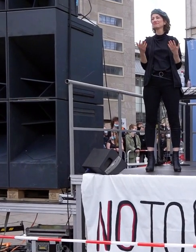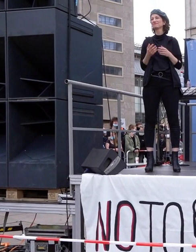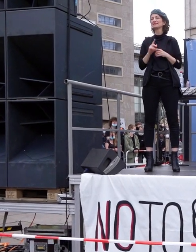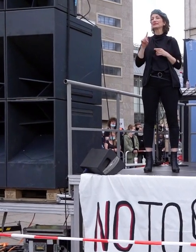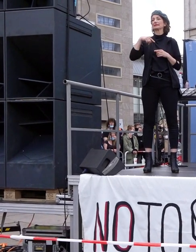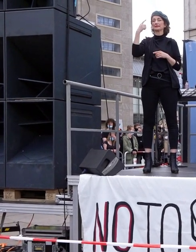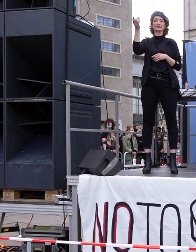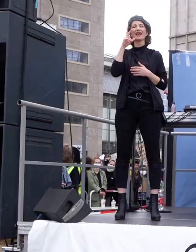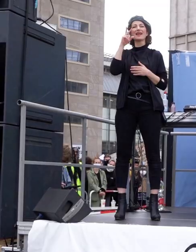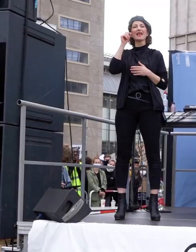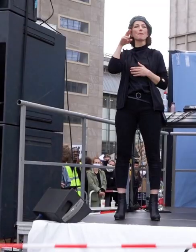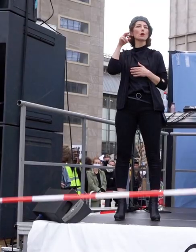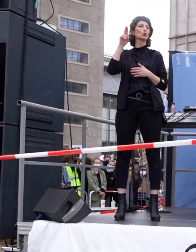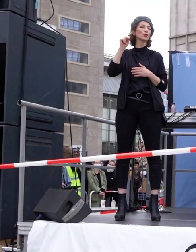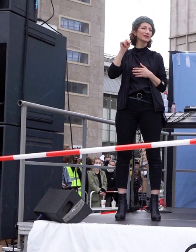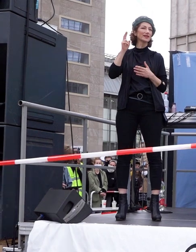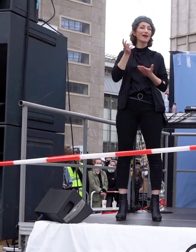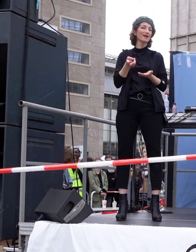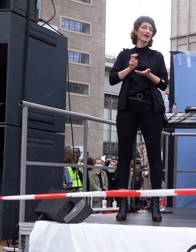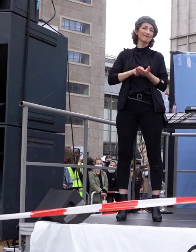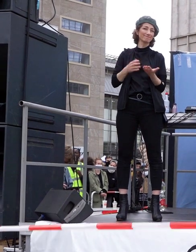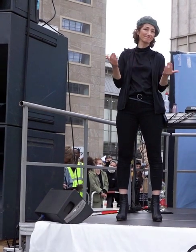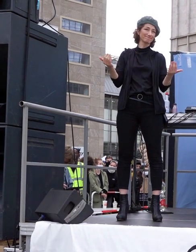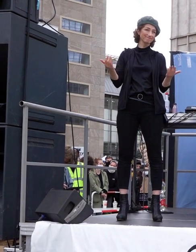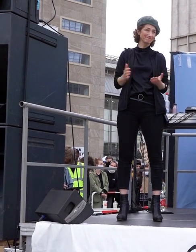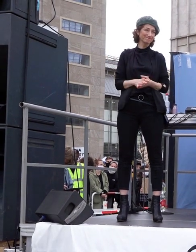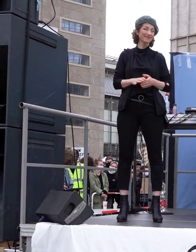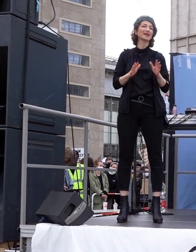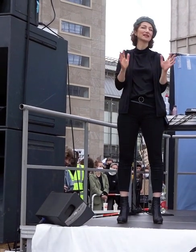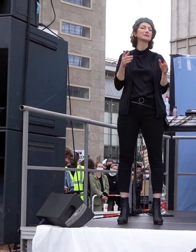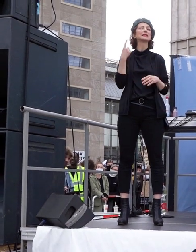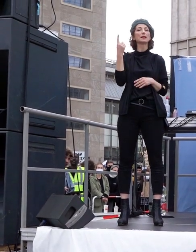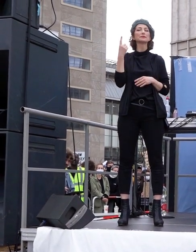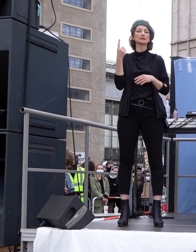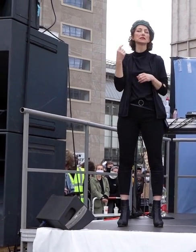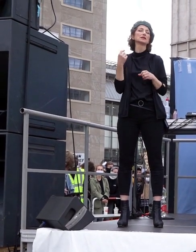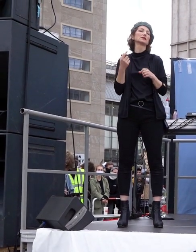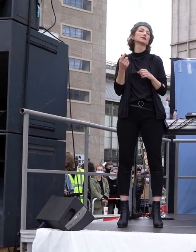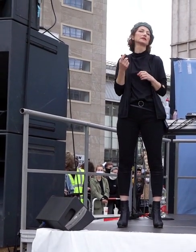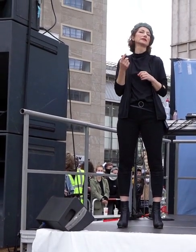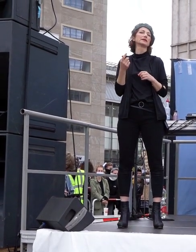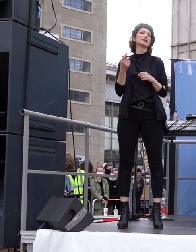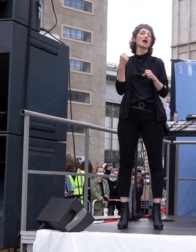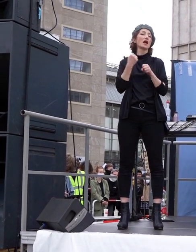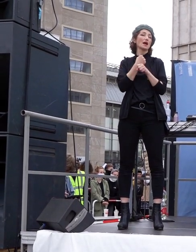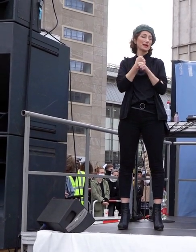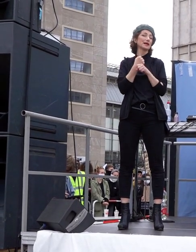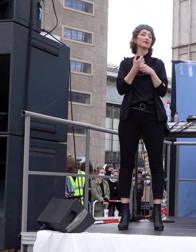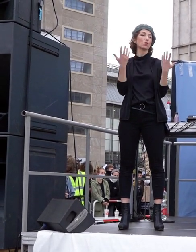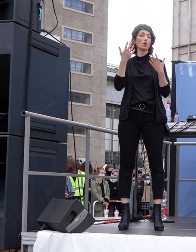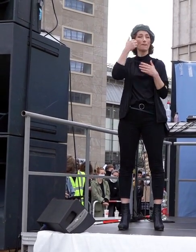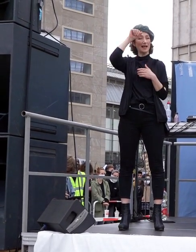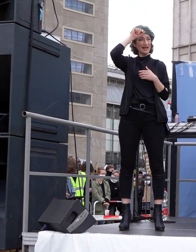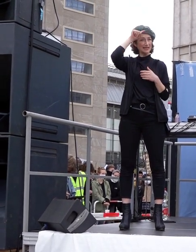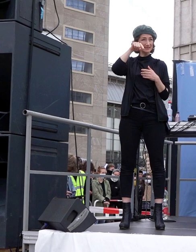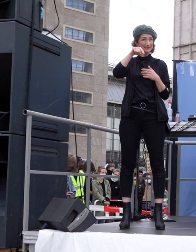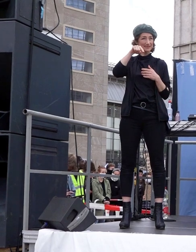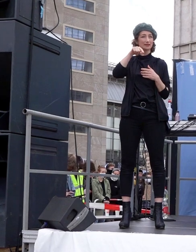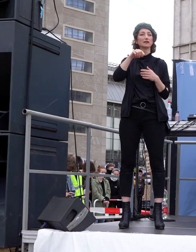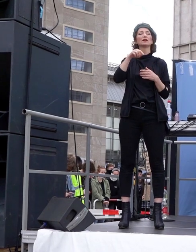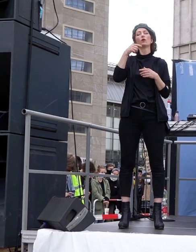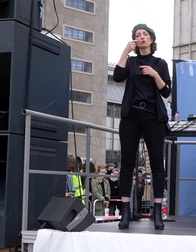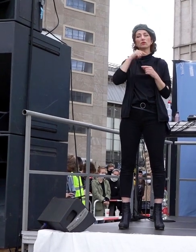Rednerin vorstellen. Sie ist geboren in Kamerun und pendelt zwischen Berlin und Limbe